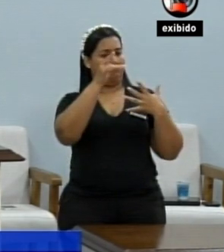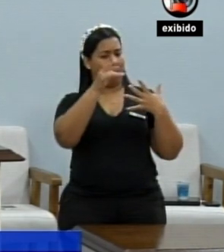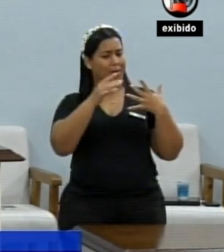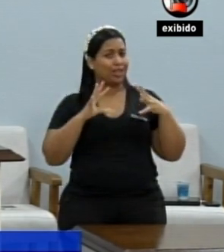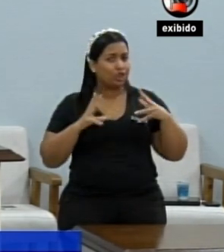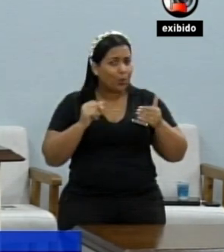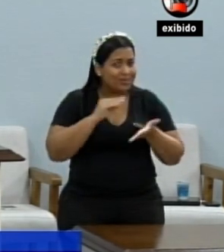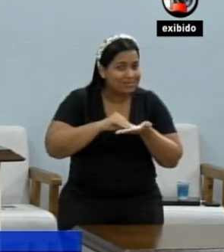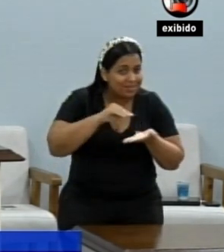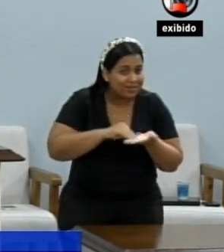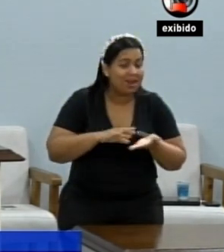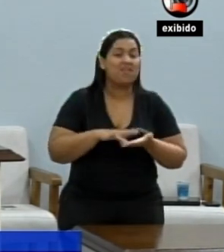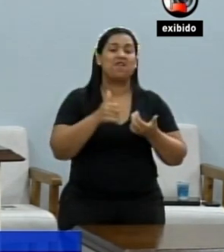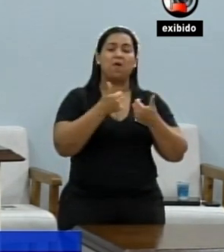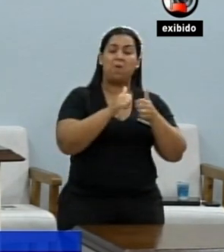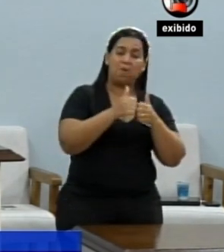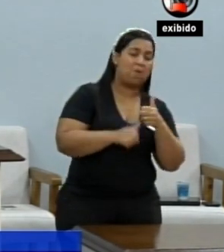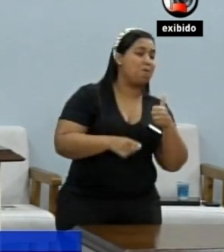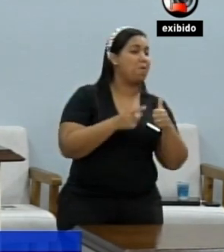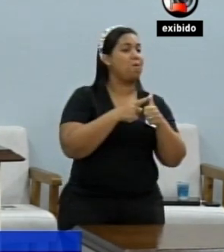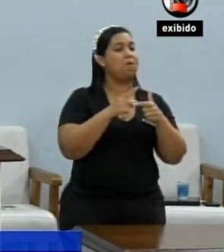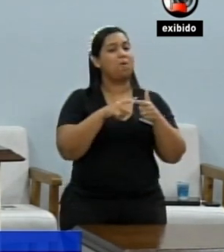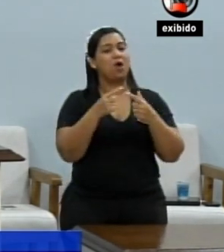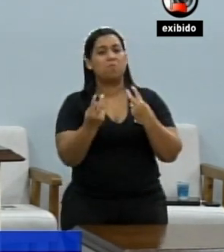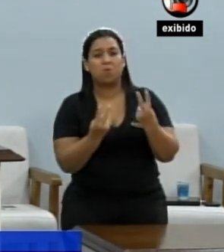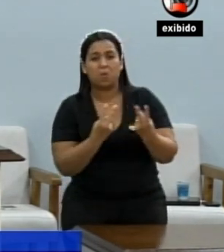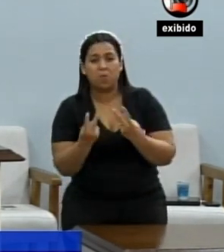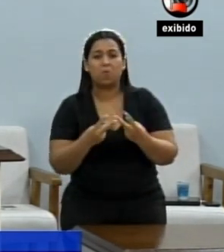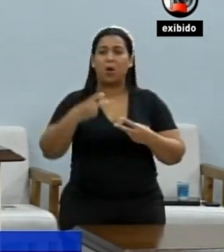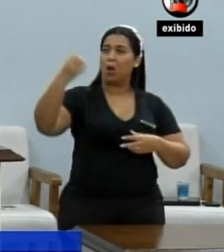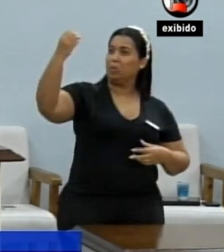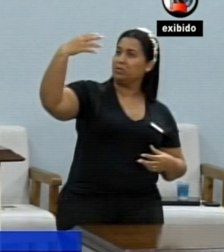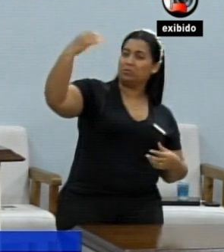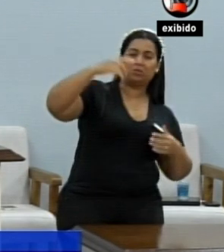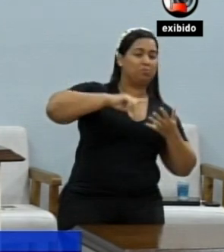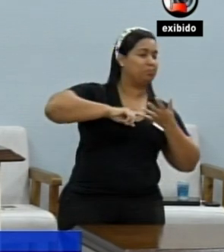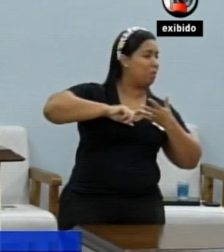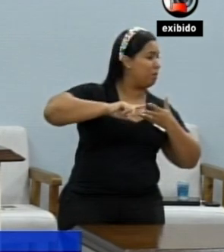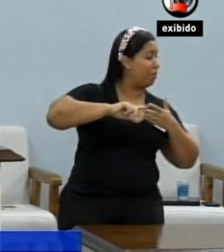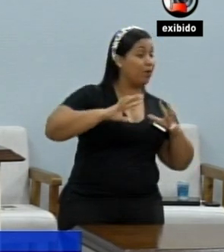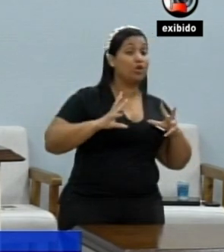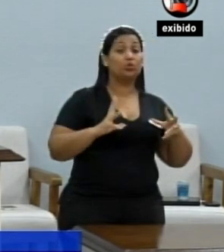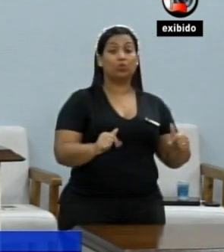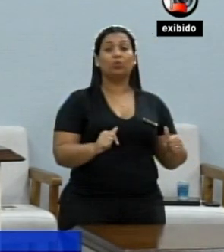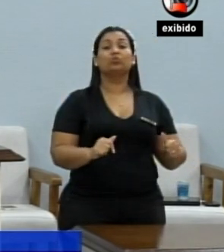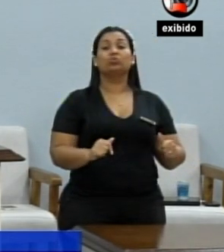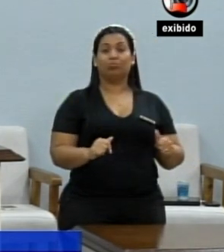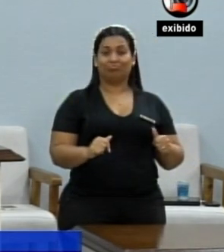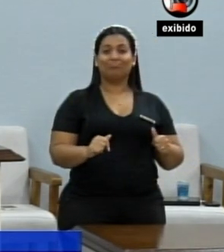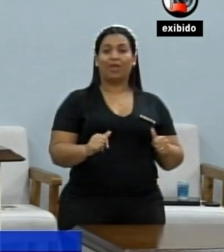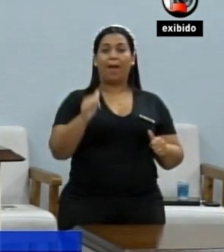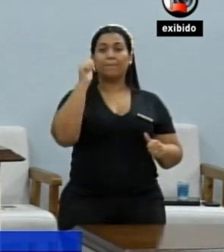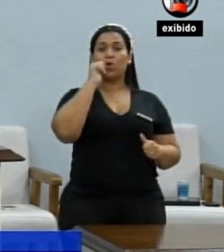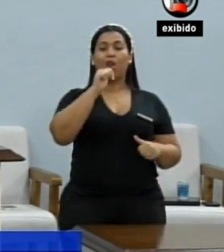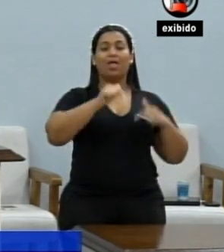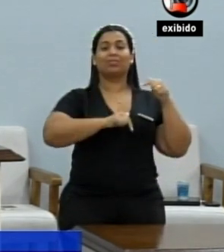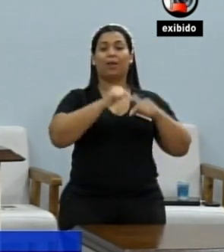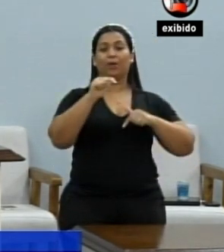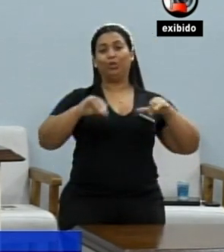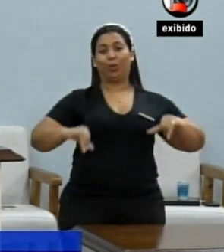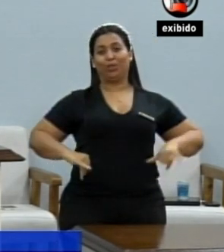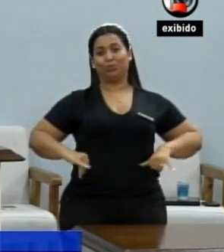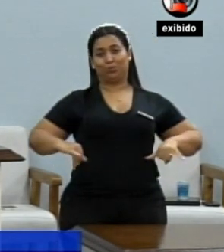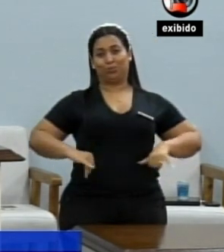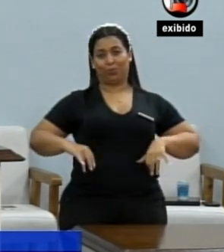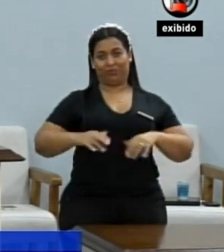secretarias, vai entrar transporte, manutenção de ruas, iluminação e etc. Porque tudo influencia na vida da mulher trabalhadora.